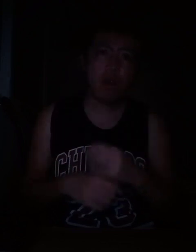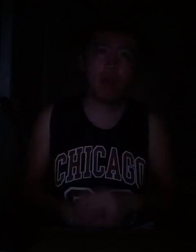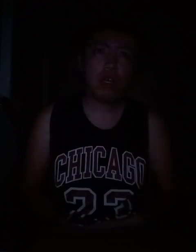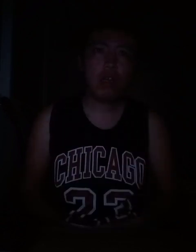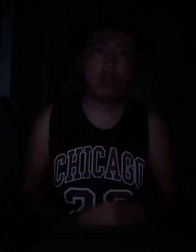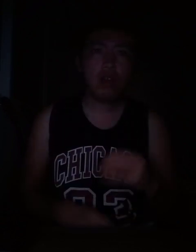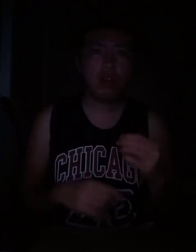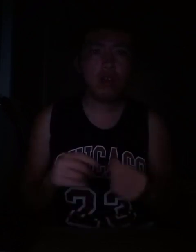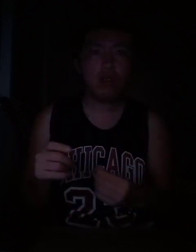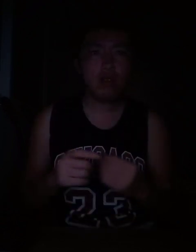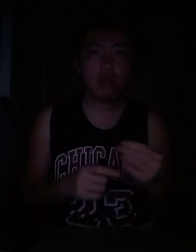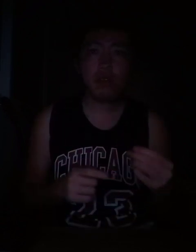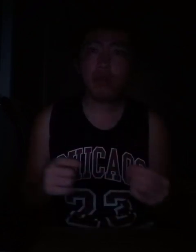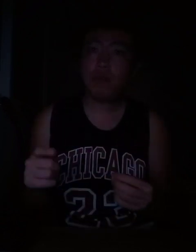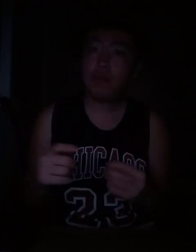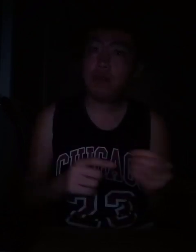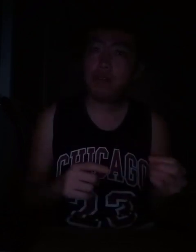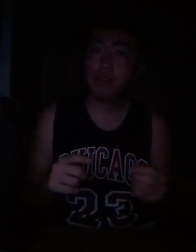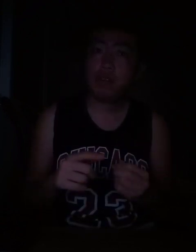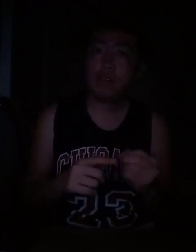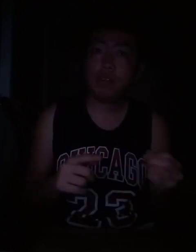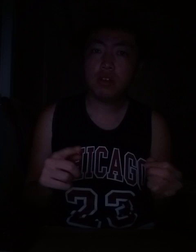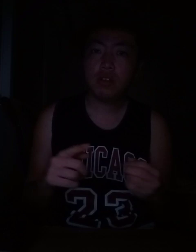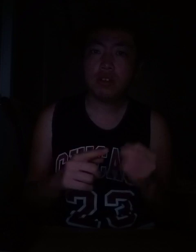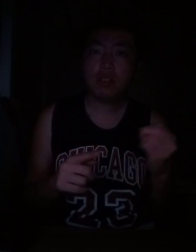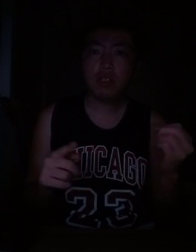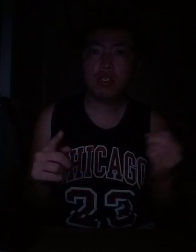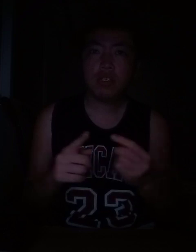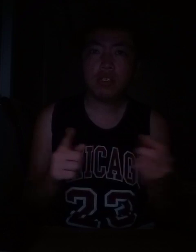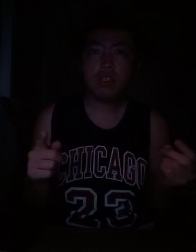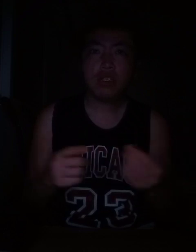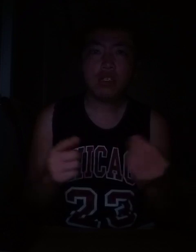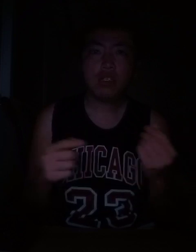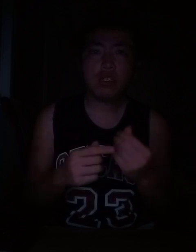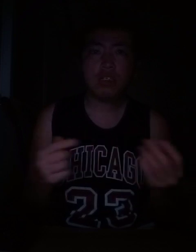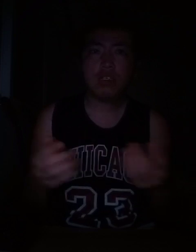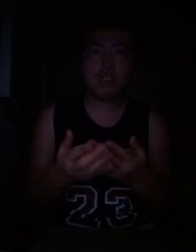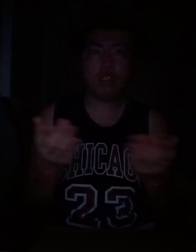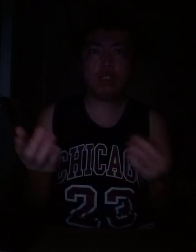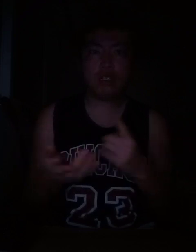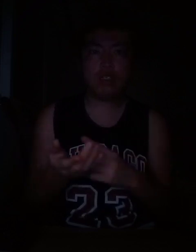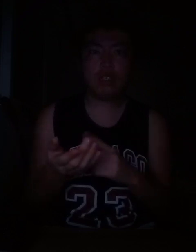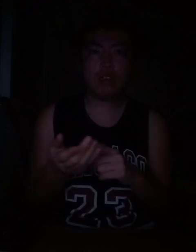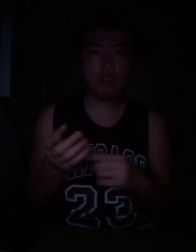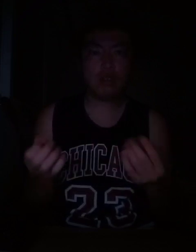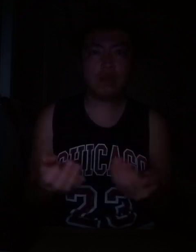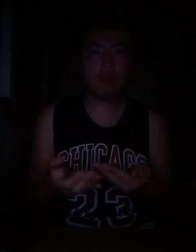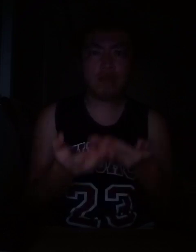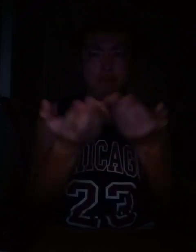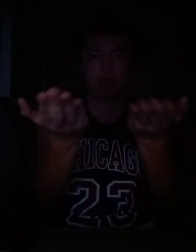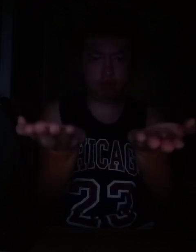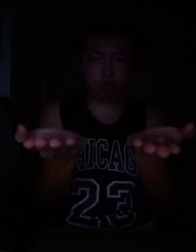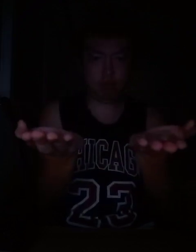오늘로 예정됐던 혁신안 발표는 모레로 미뤄졌습니다. 수만 기자가 어떤 사정이 있는지 취재했습니다.